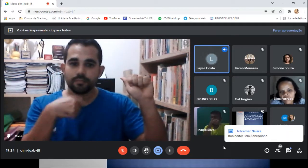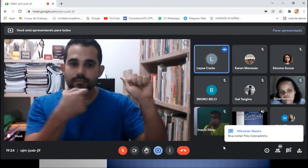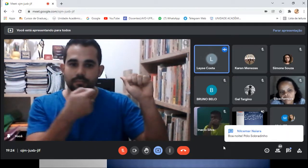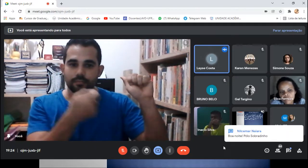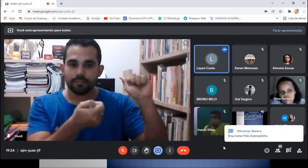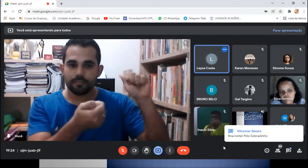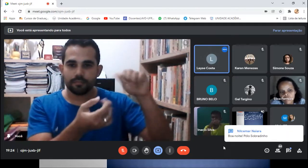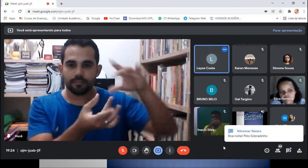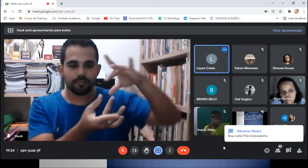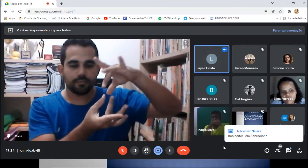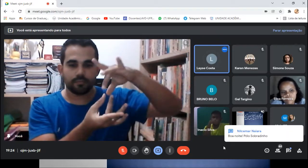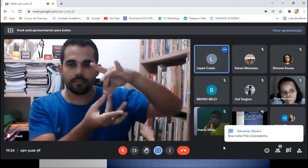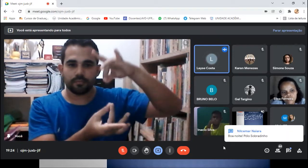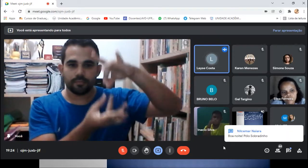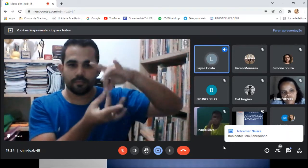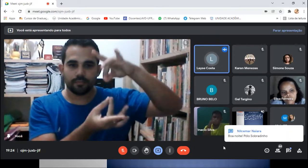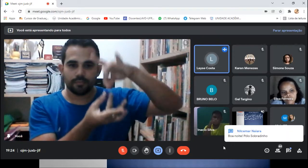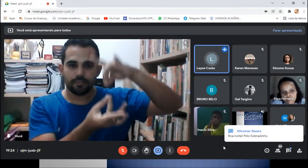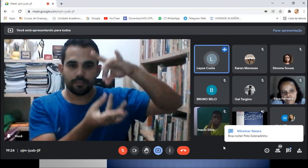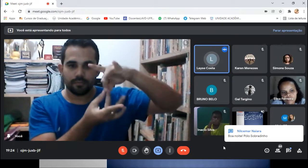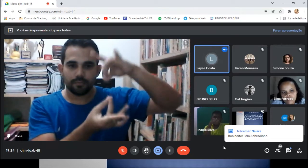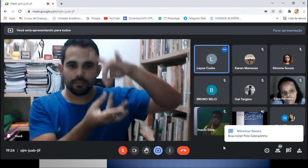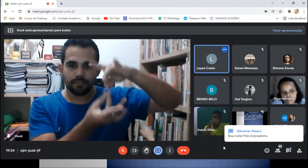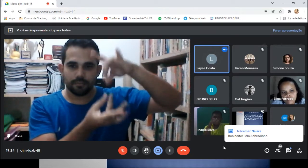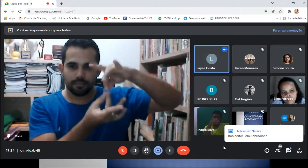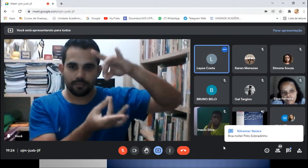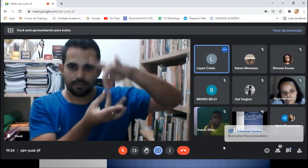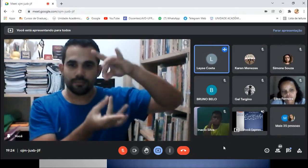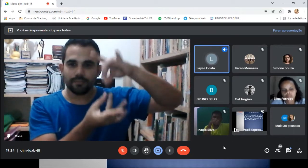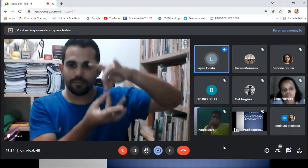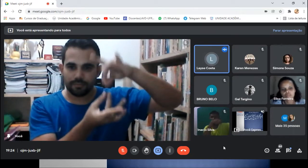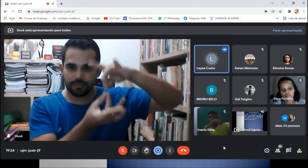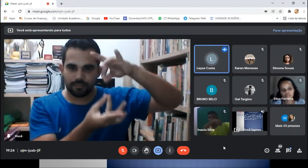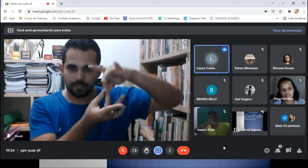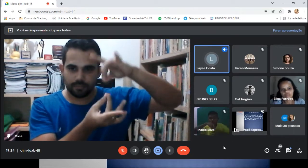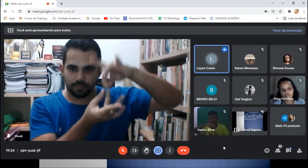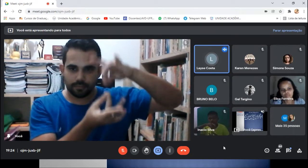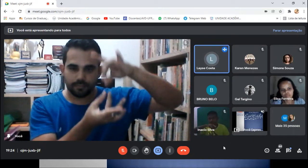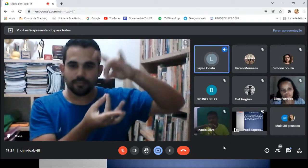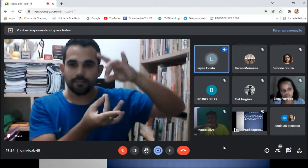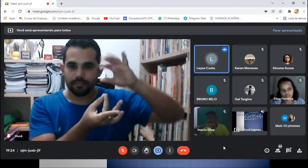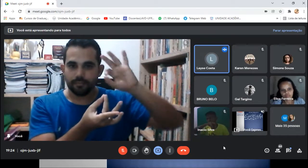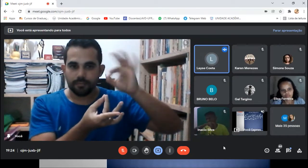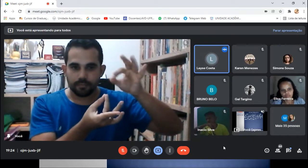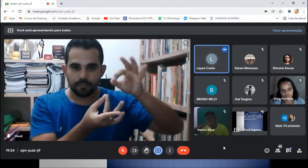sigmanologia, este é o sinal, ok? Este é o sinal, sigmanologia.